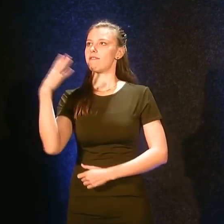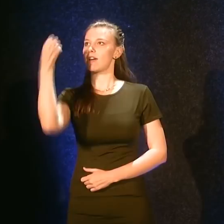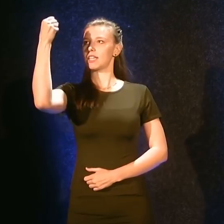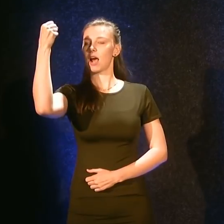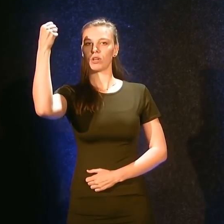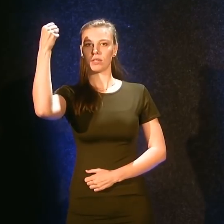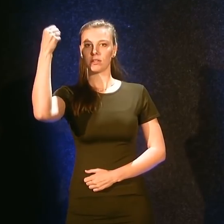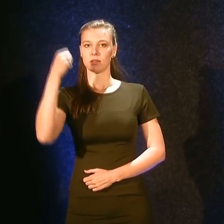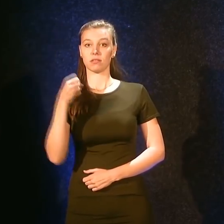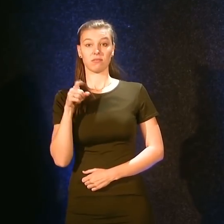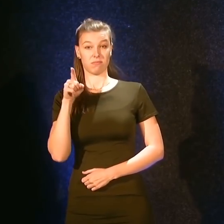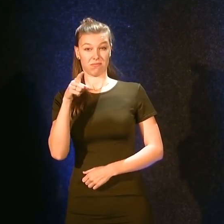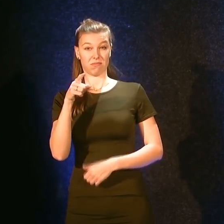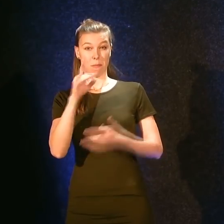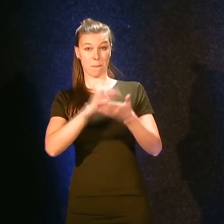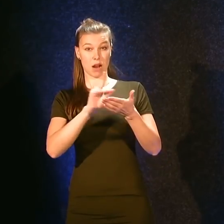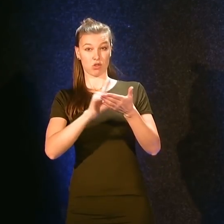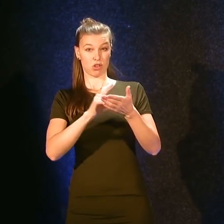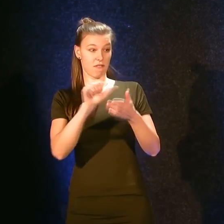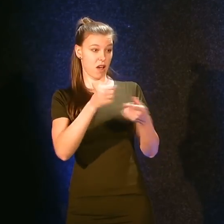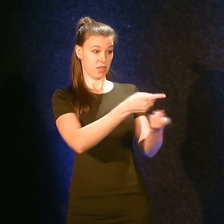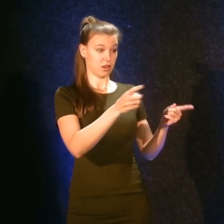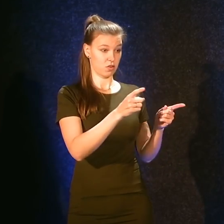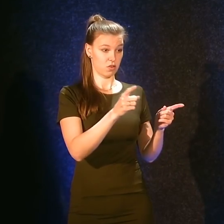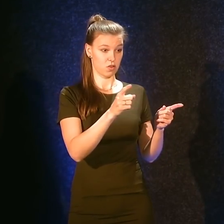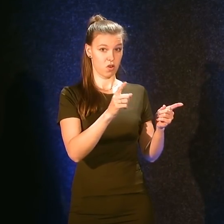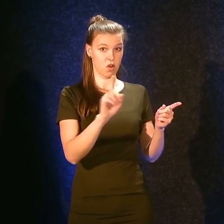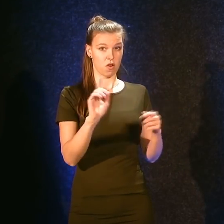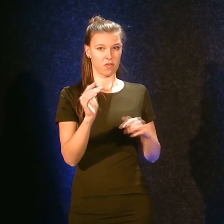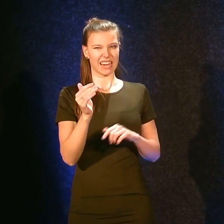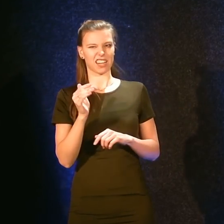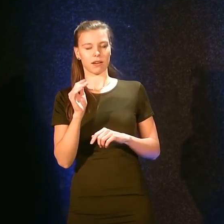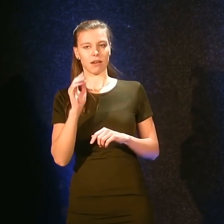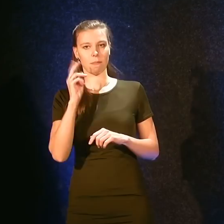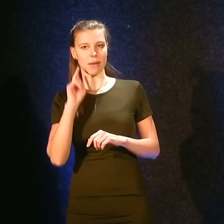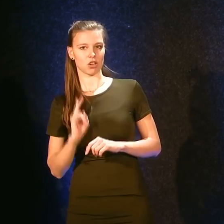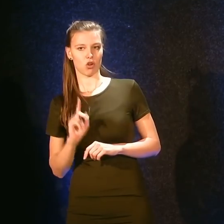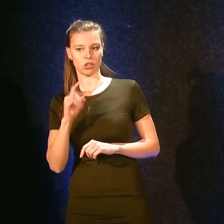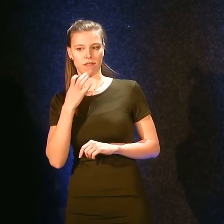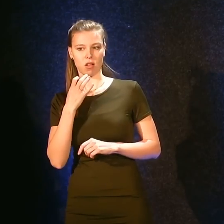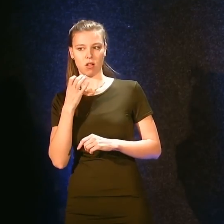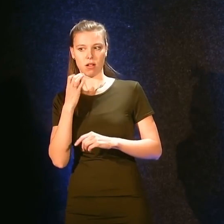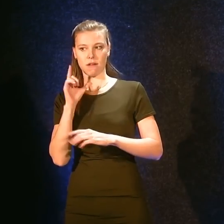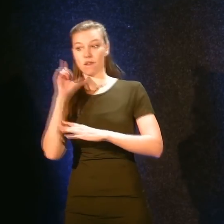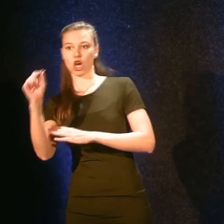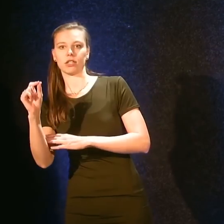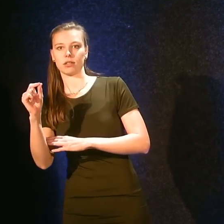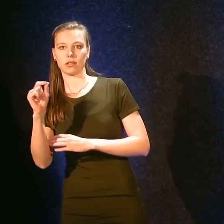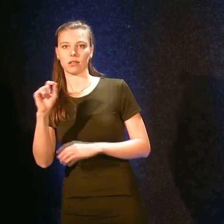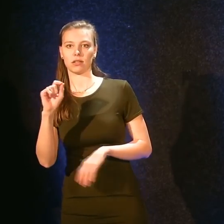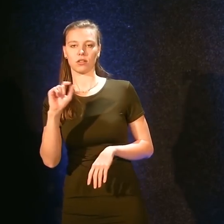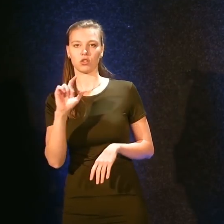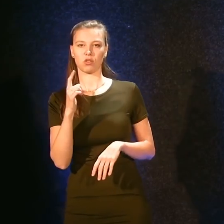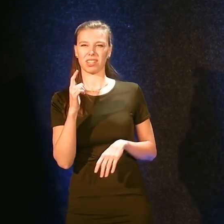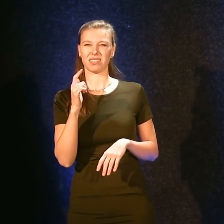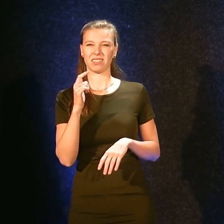voor anderen? Of eerder een matroos die wil ontsnappen. Heb je nog niet geleerd in je leven wat het betekent om te